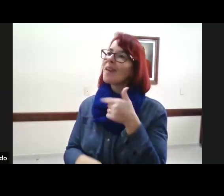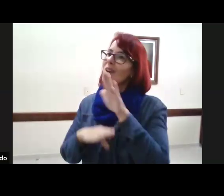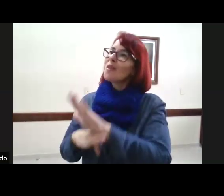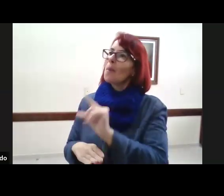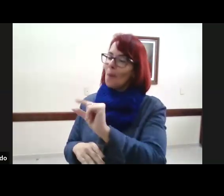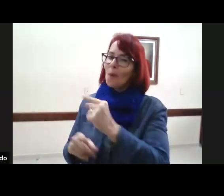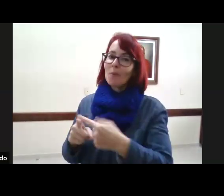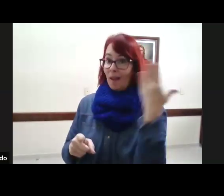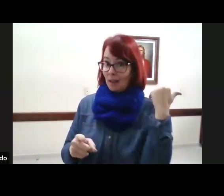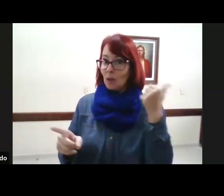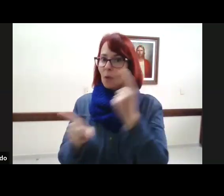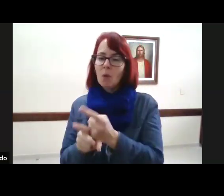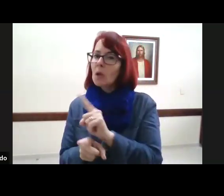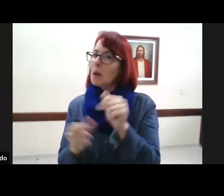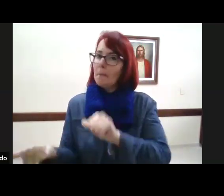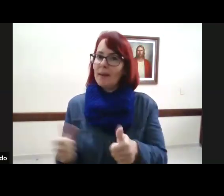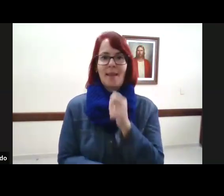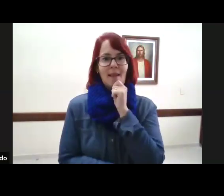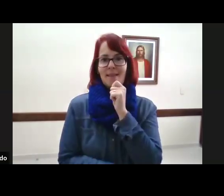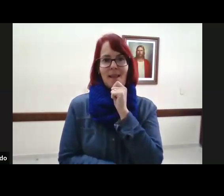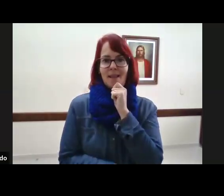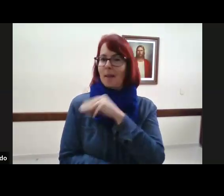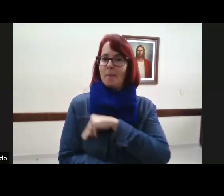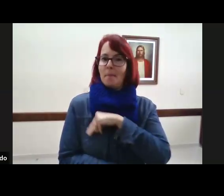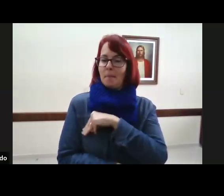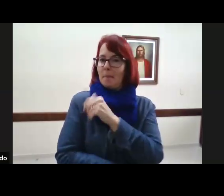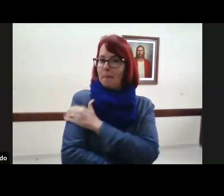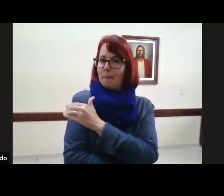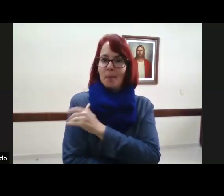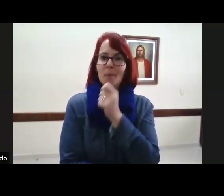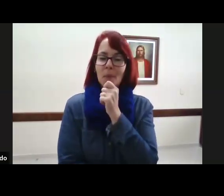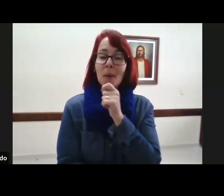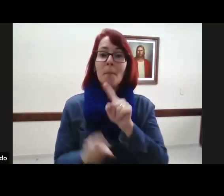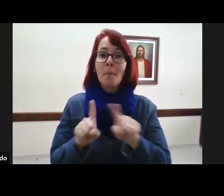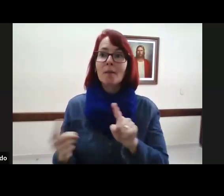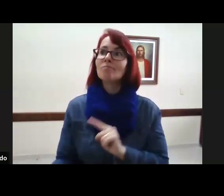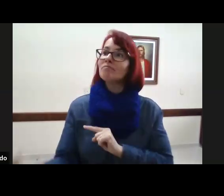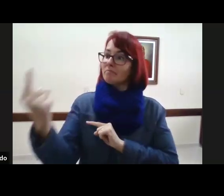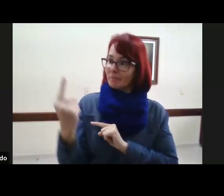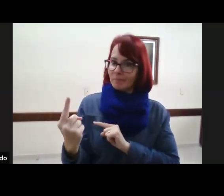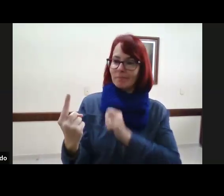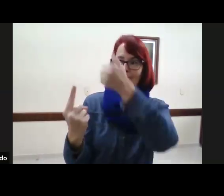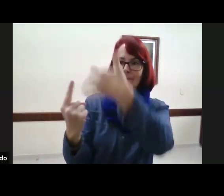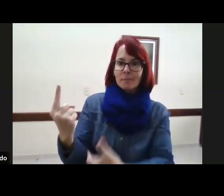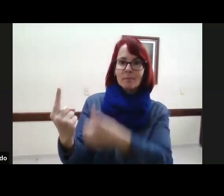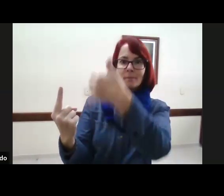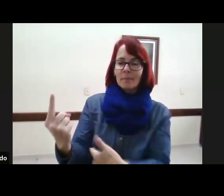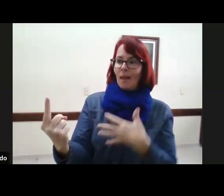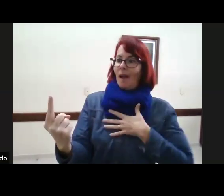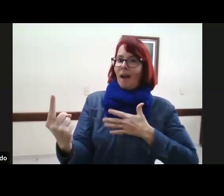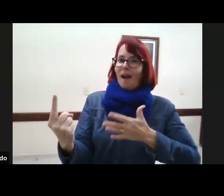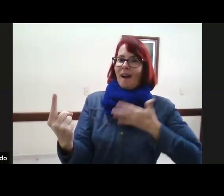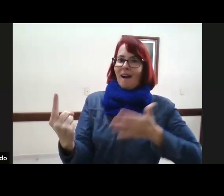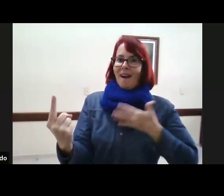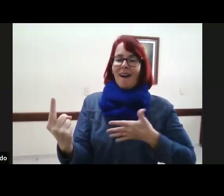quando eu encontrei ele, ele não era batizado, ele não era um membro da igreja. Mas quando ele falou essas todas as coisas, comecei a pular, comecei a ficar